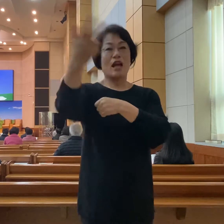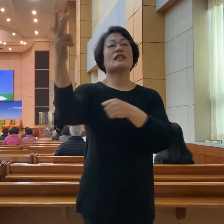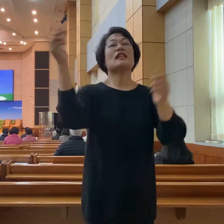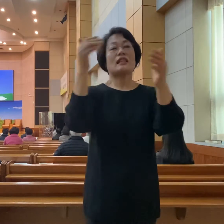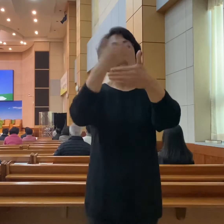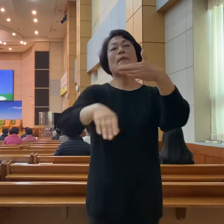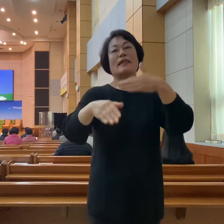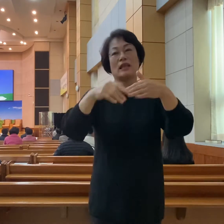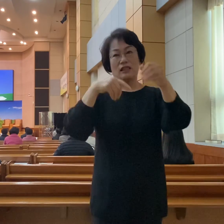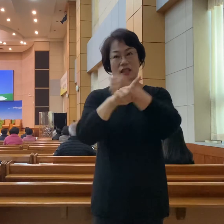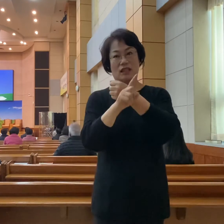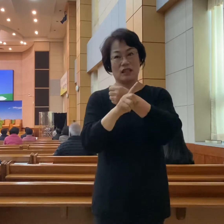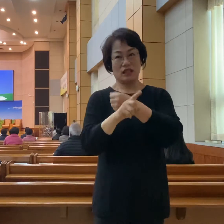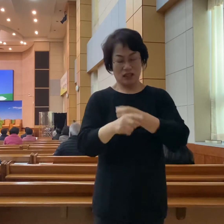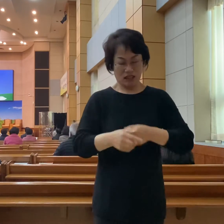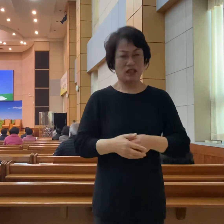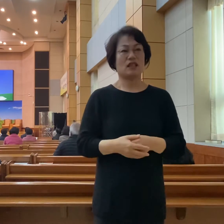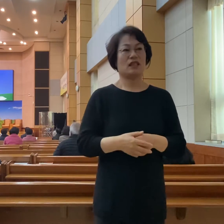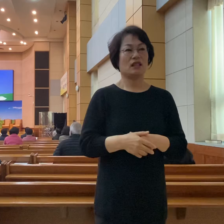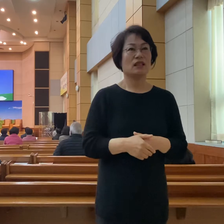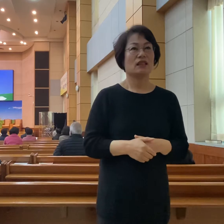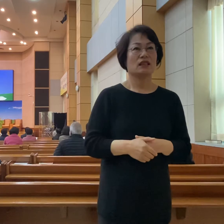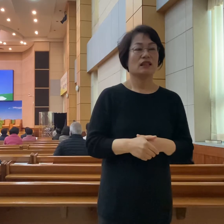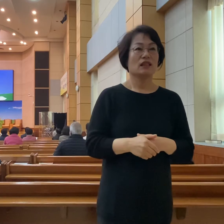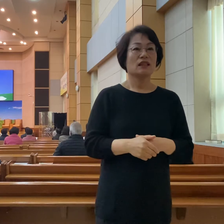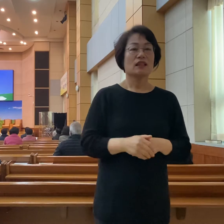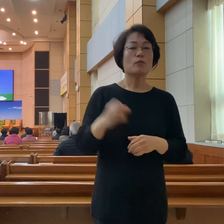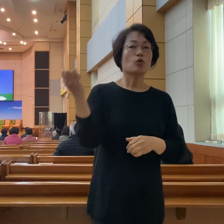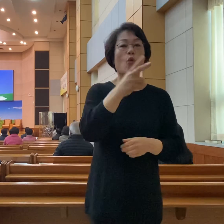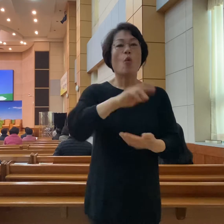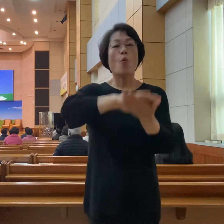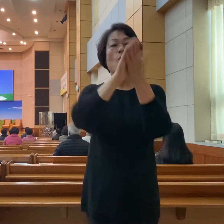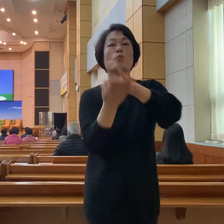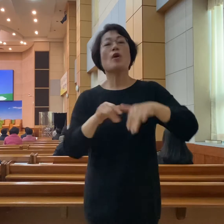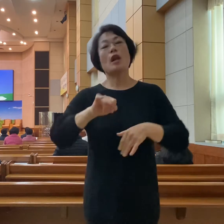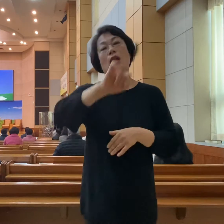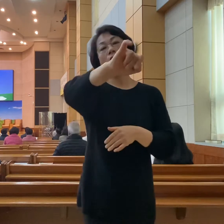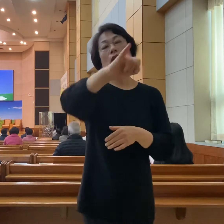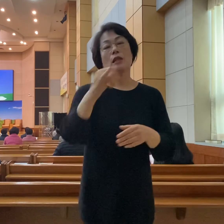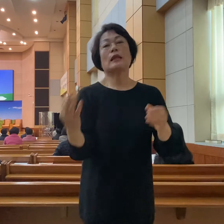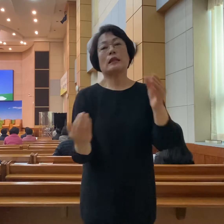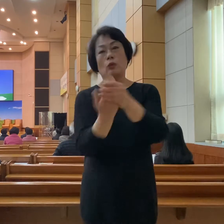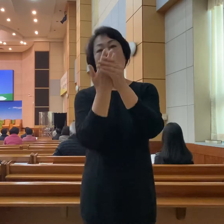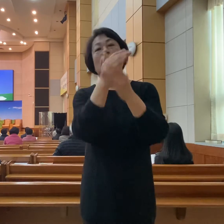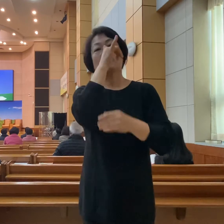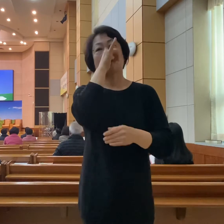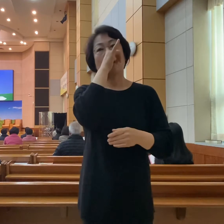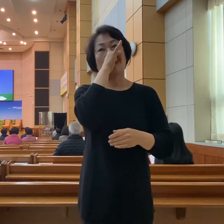이 변이가 생기는 바람에 이걸 또 이렇게 반영을 하면은